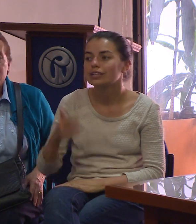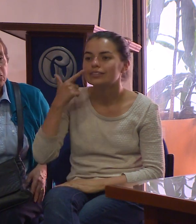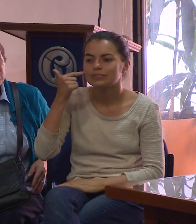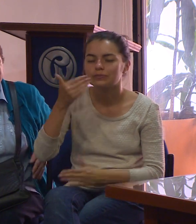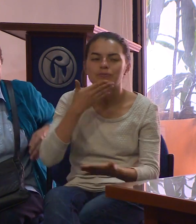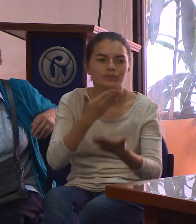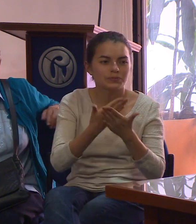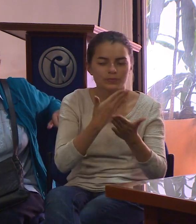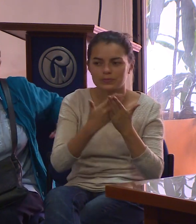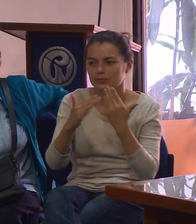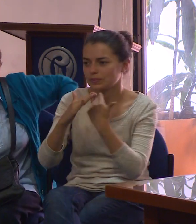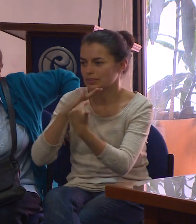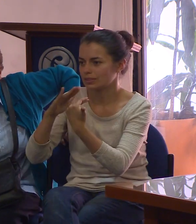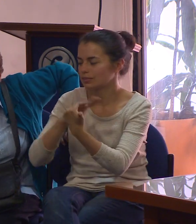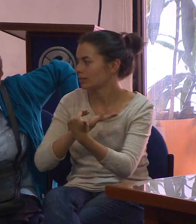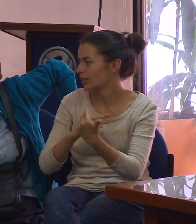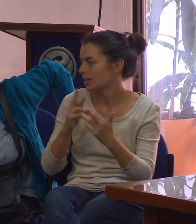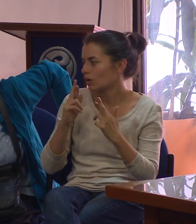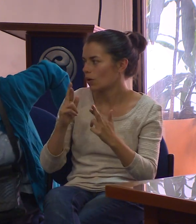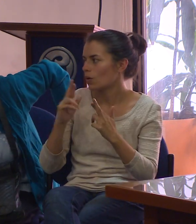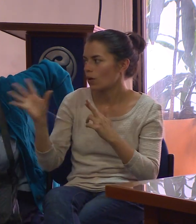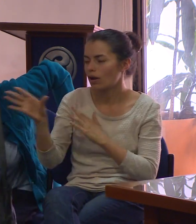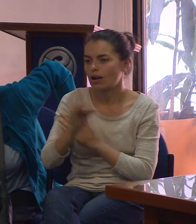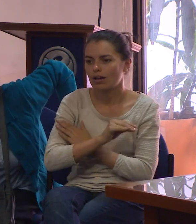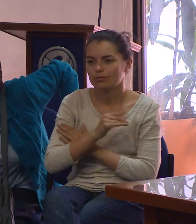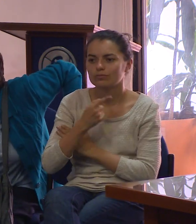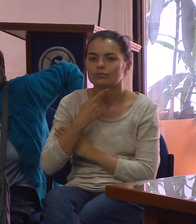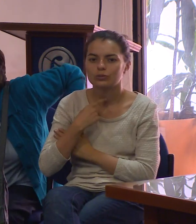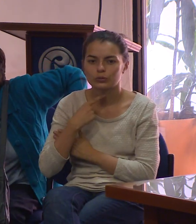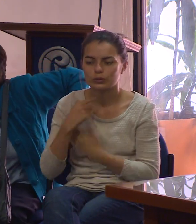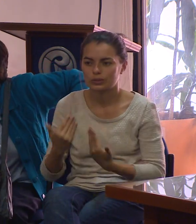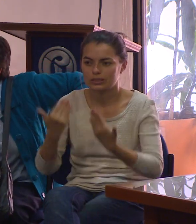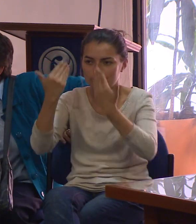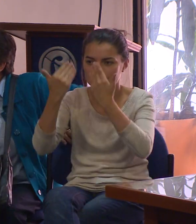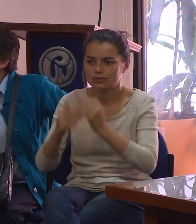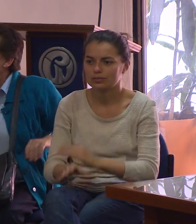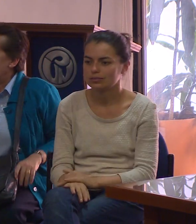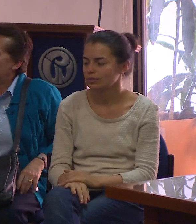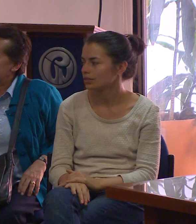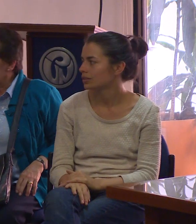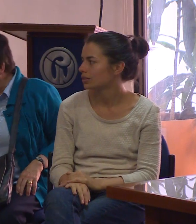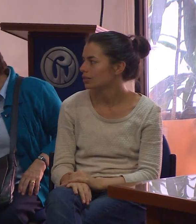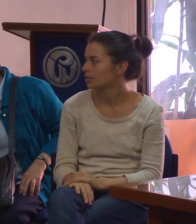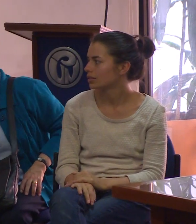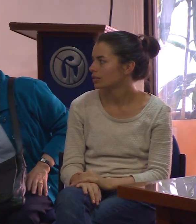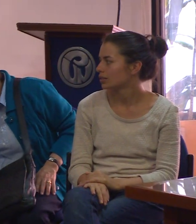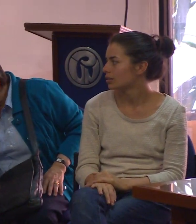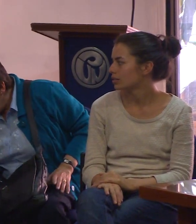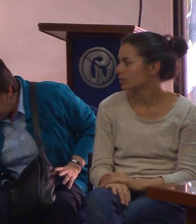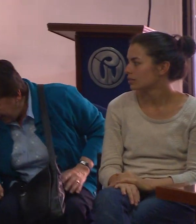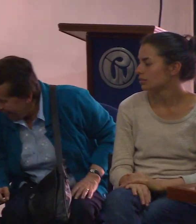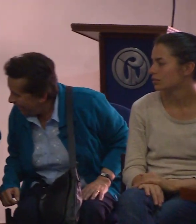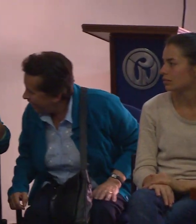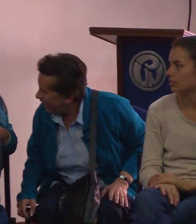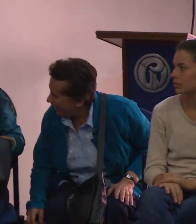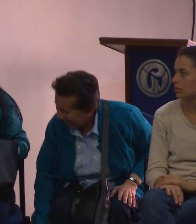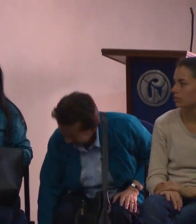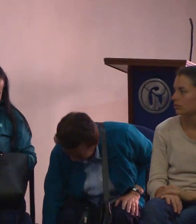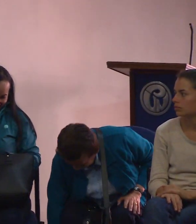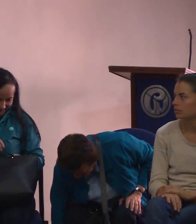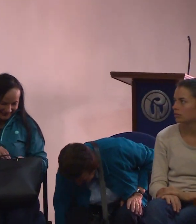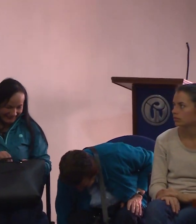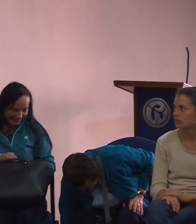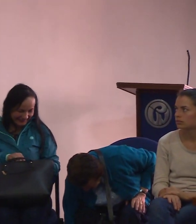Chévere, gracias por la invitación, espero que sea fructífera. Bueno, me voy a referir a algunas